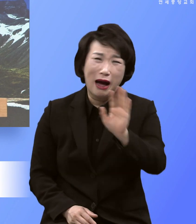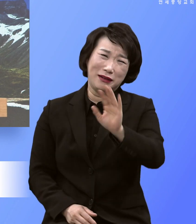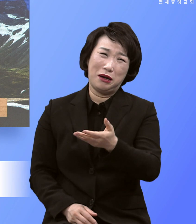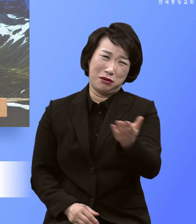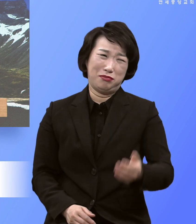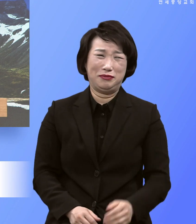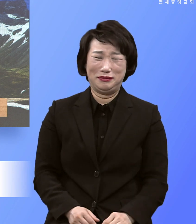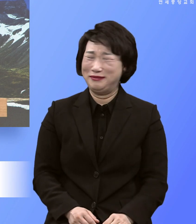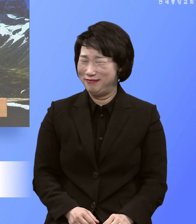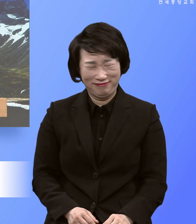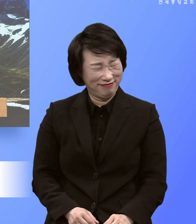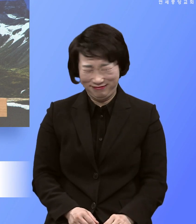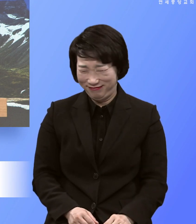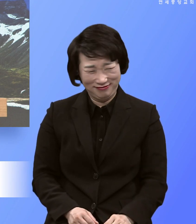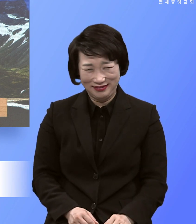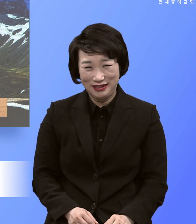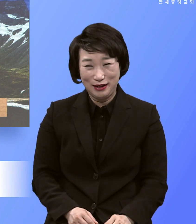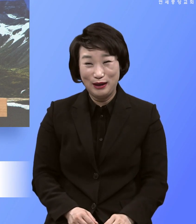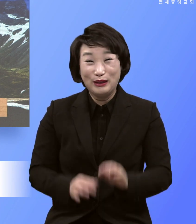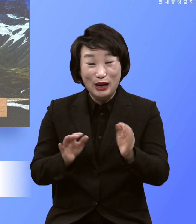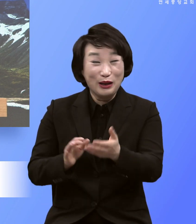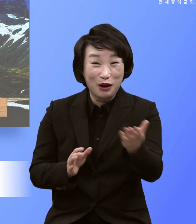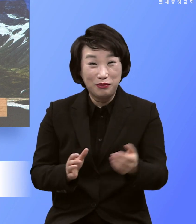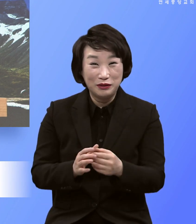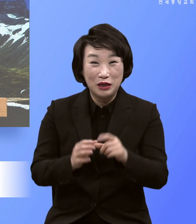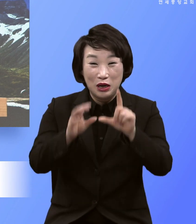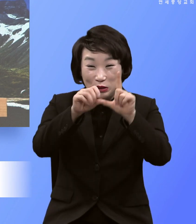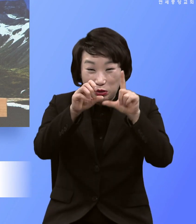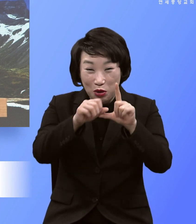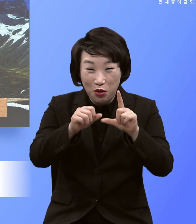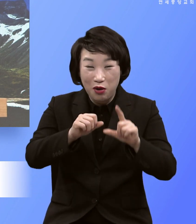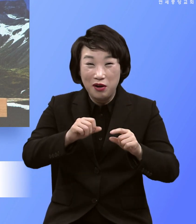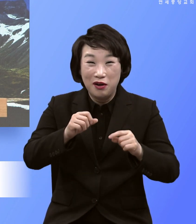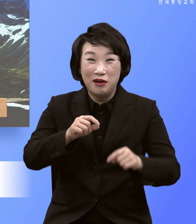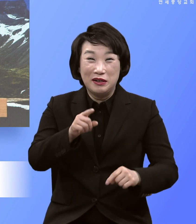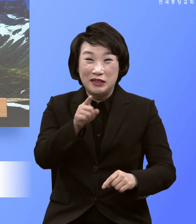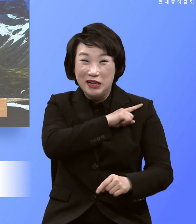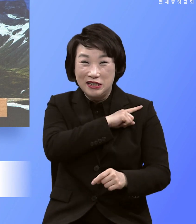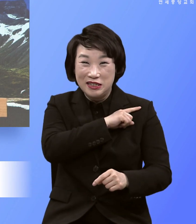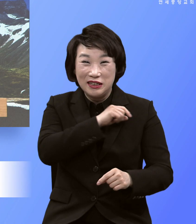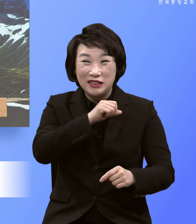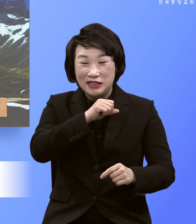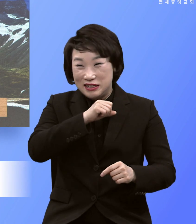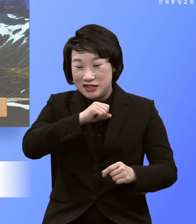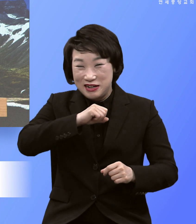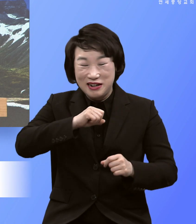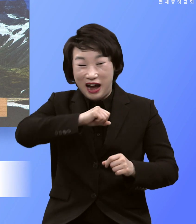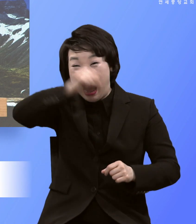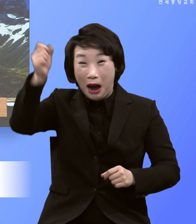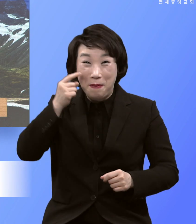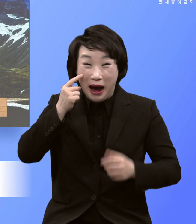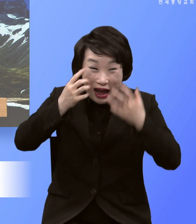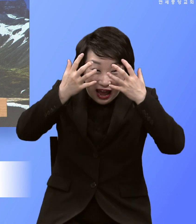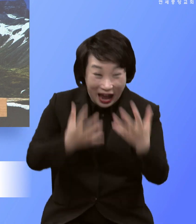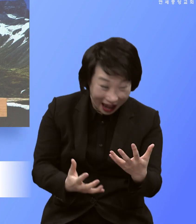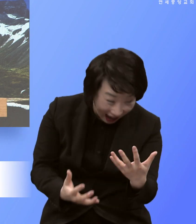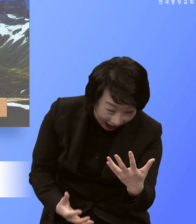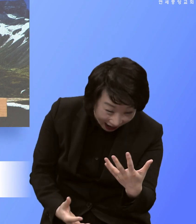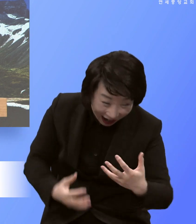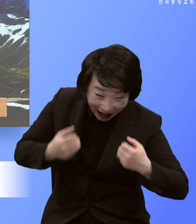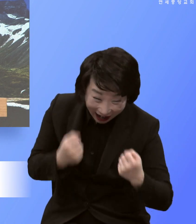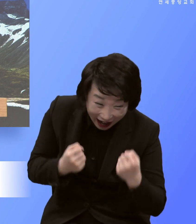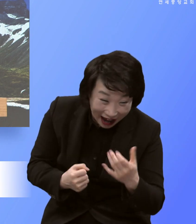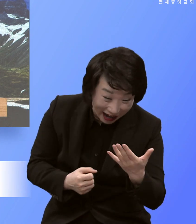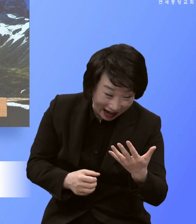그런가 보다. 아니 복권날 1등 당첨돼도 정신이 돌아간다는데